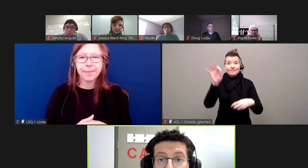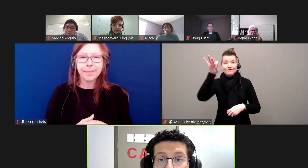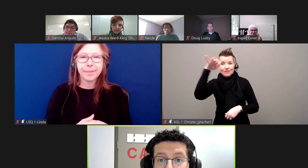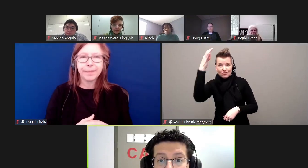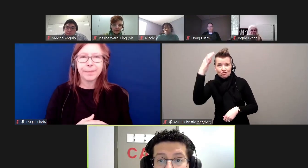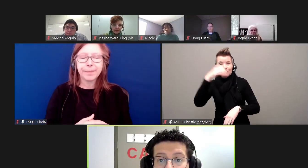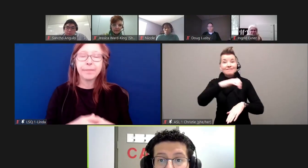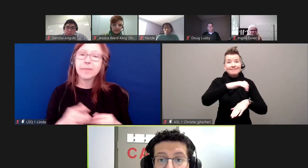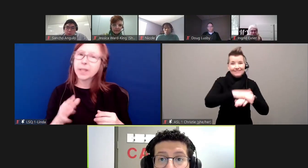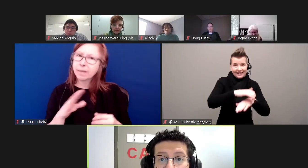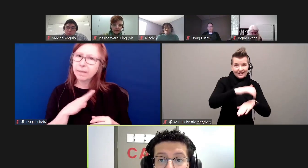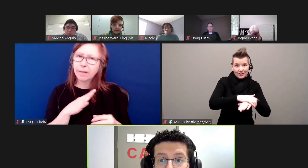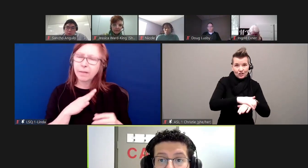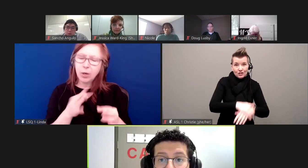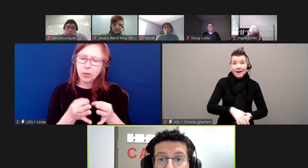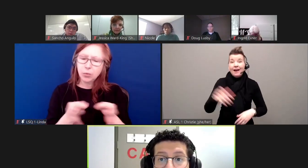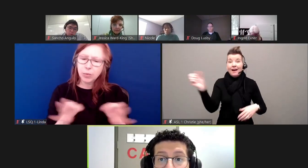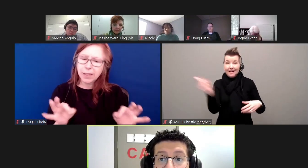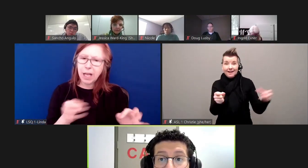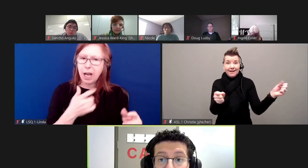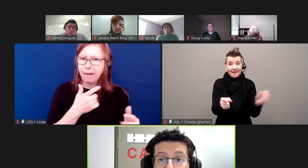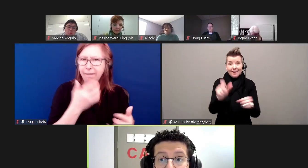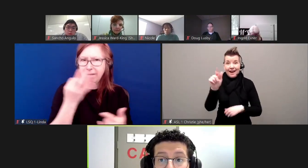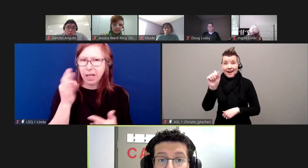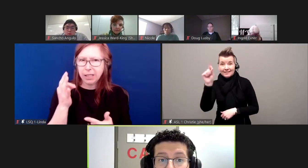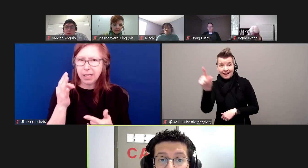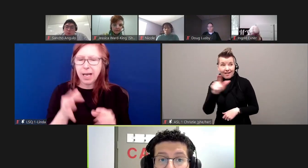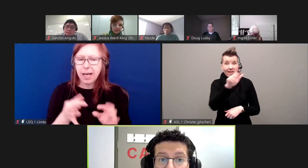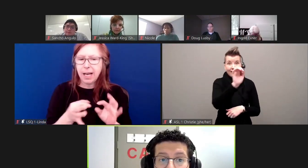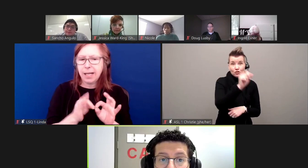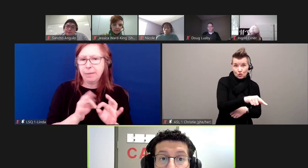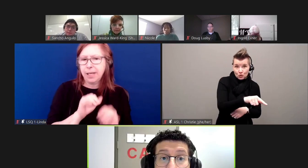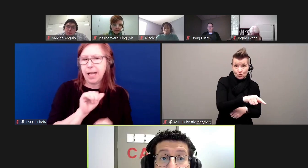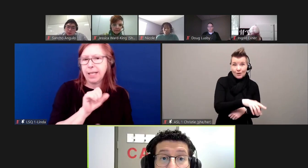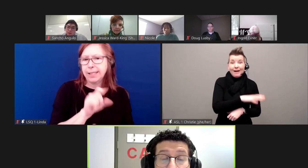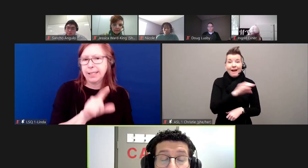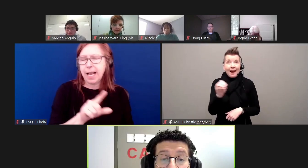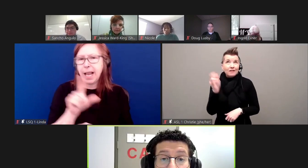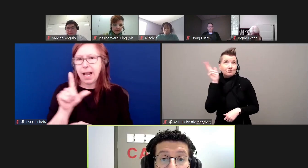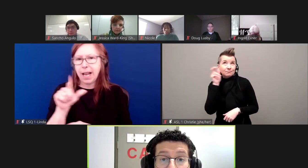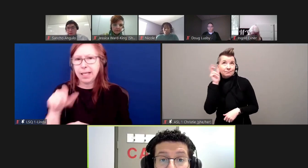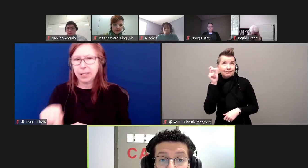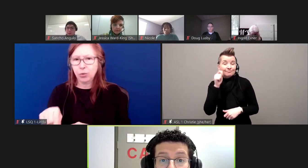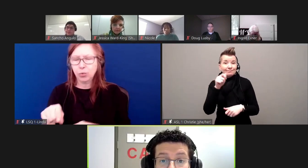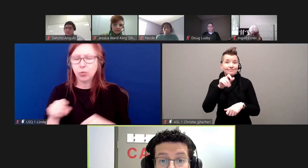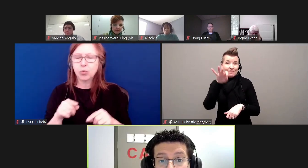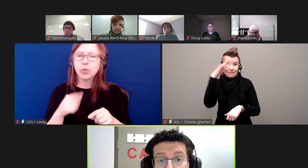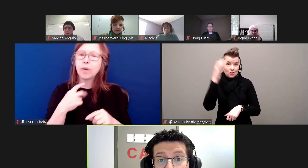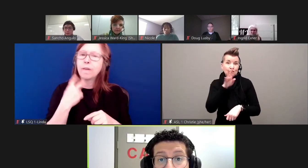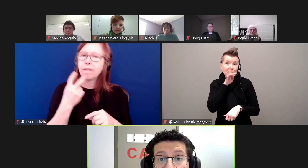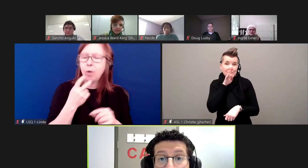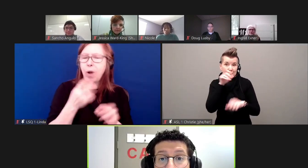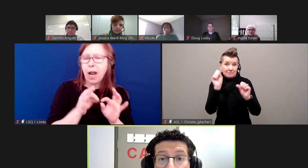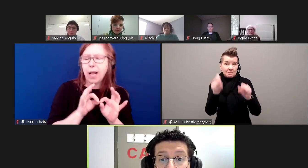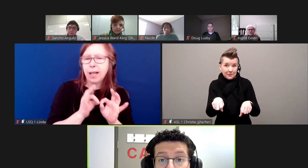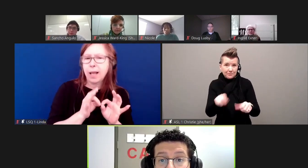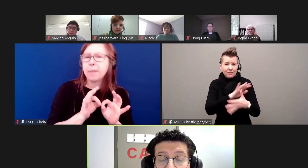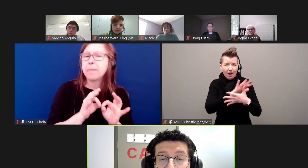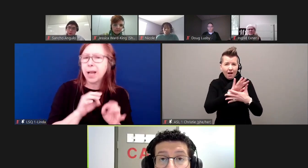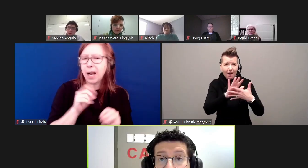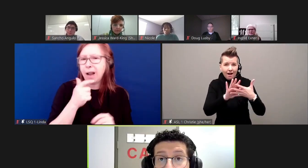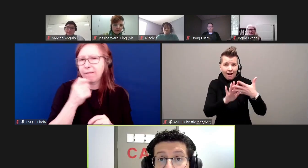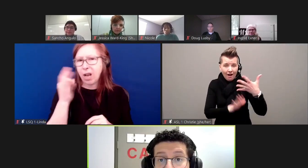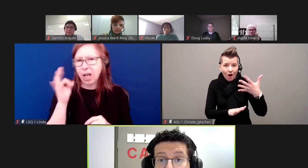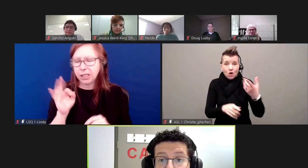Le sous-titrage en anglais et en français, l'interprétation en ASL et LSQ et la traduction audio simultanée en direct seront disponibles tout au long de